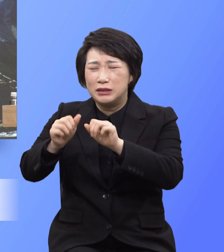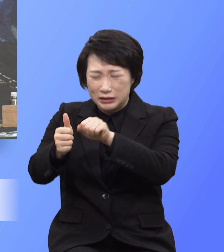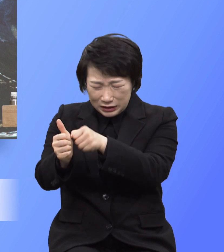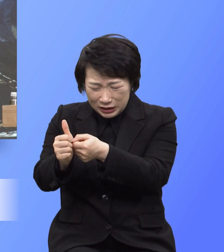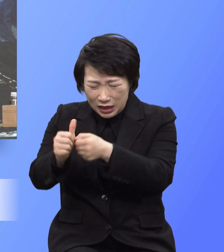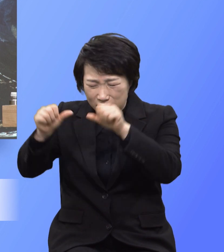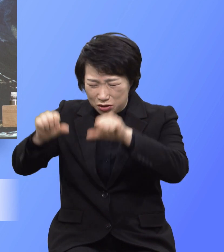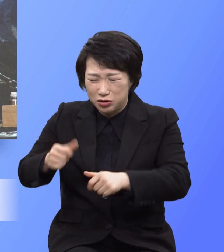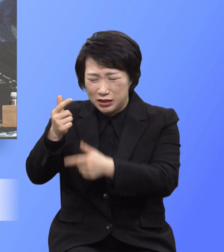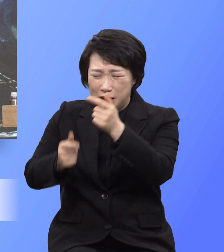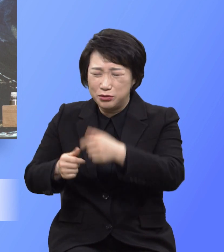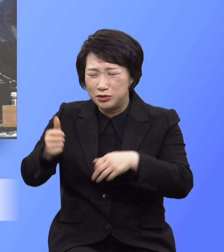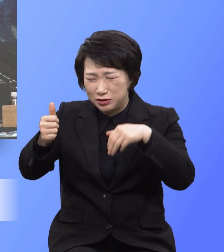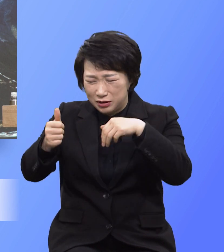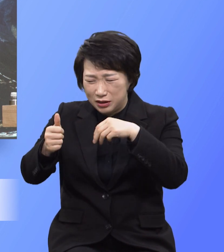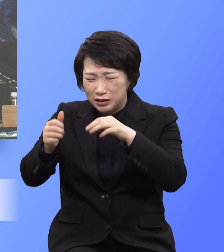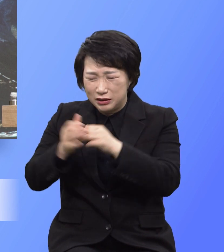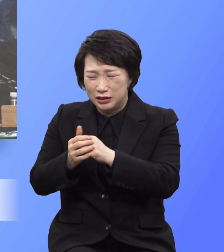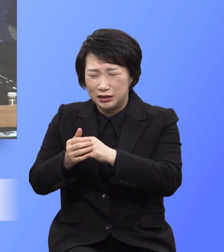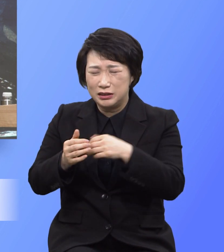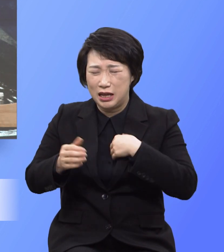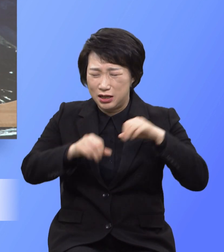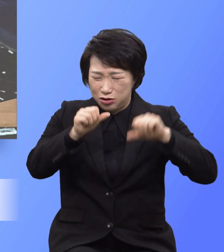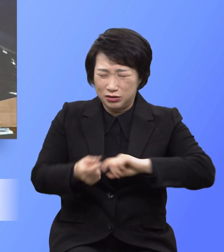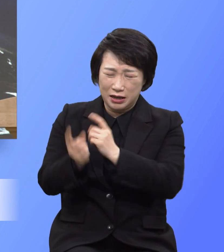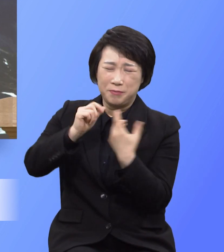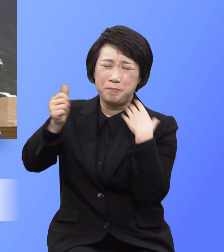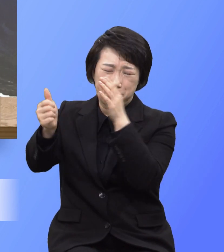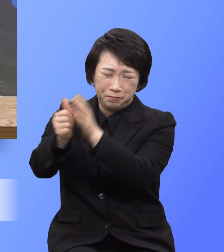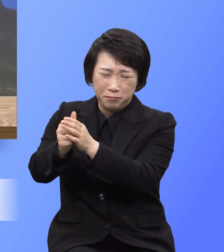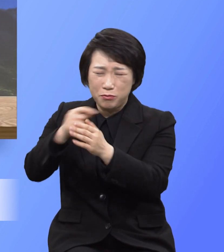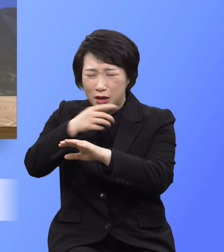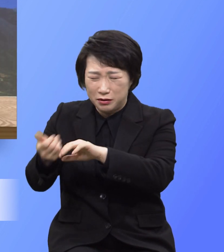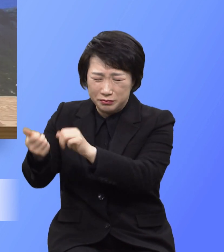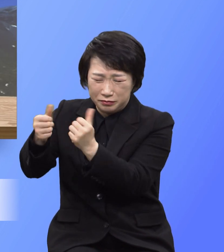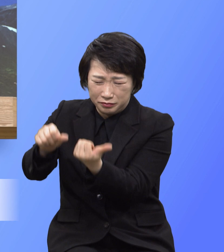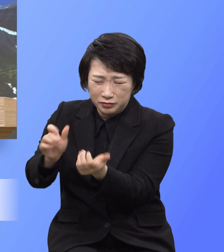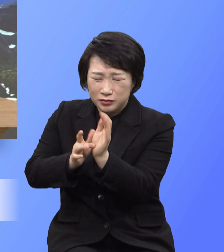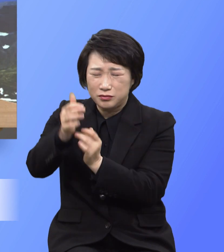징계받으시고 저주를 담당하시고 피 흘려